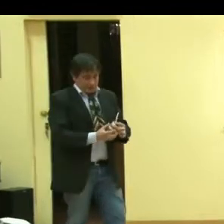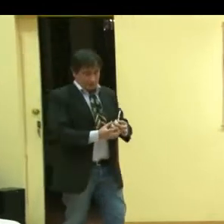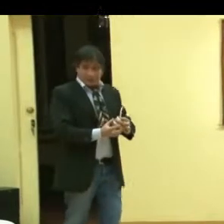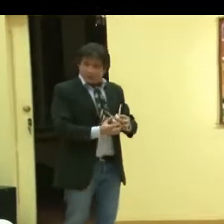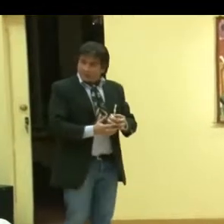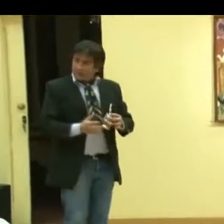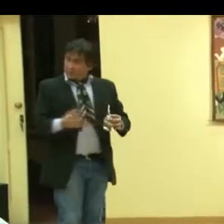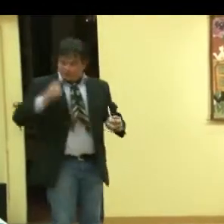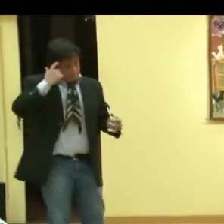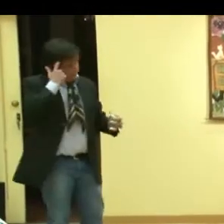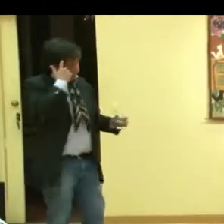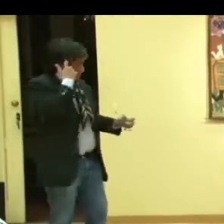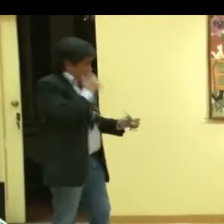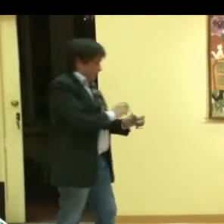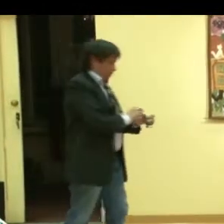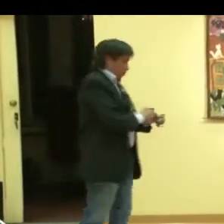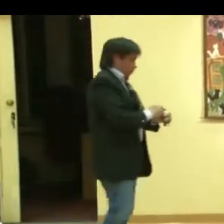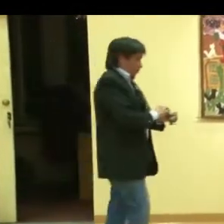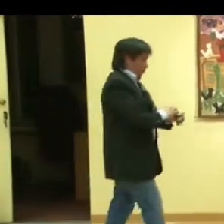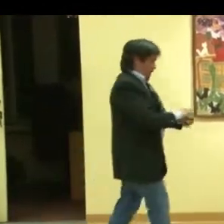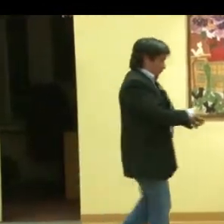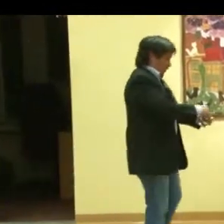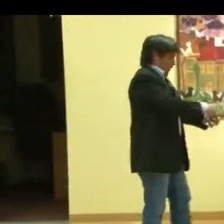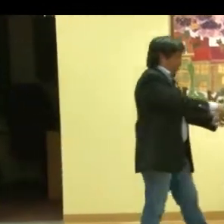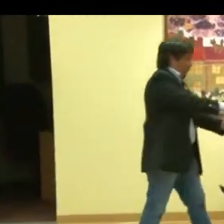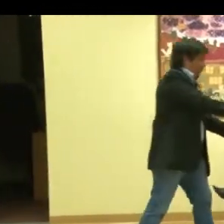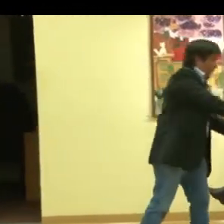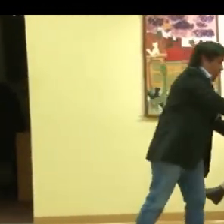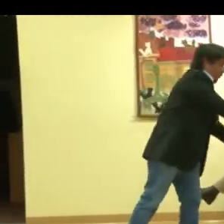Tykwa i taka rurka, która nazywa się bombilla.